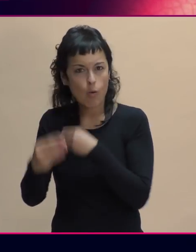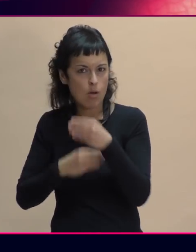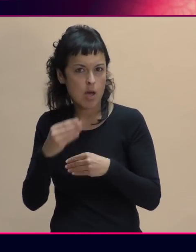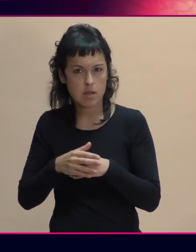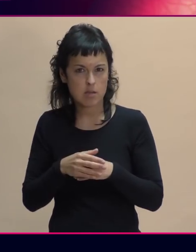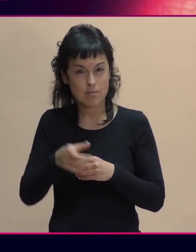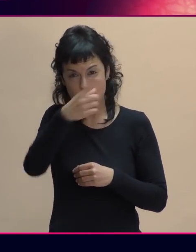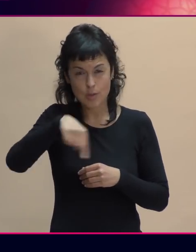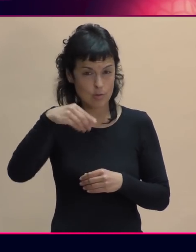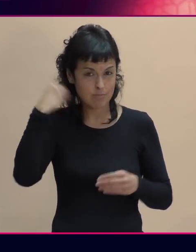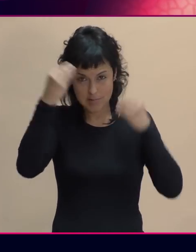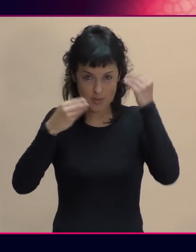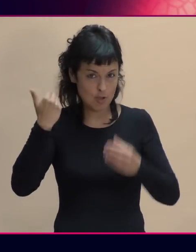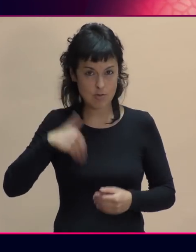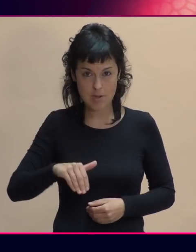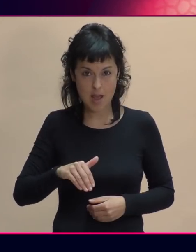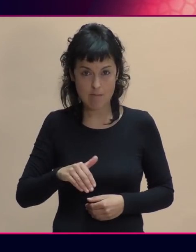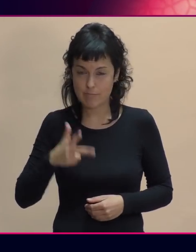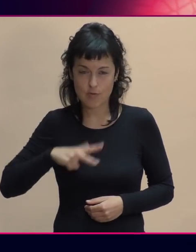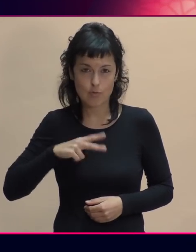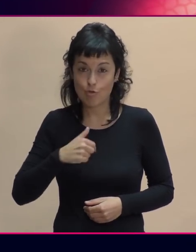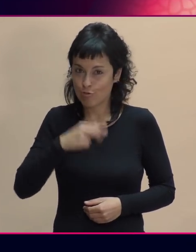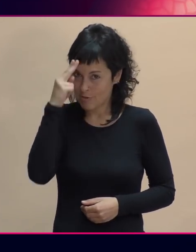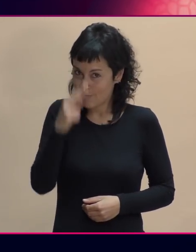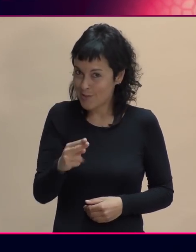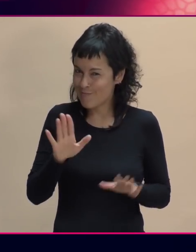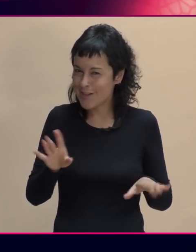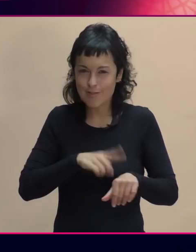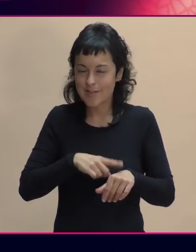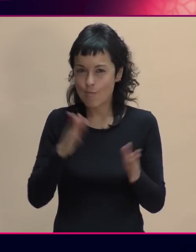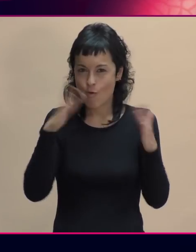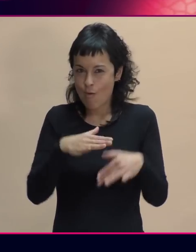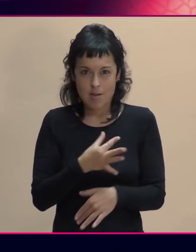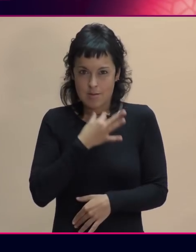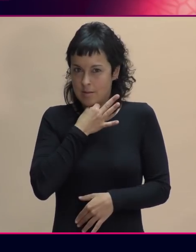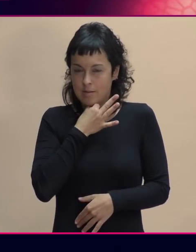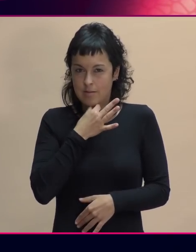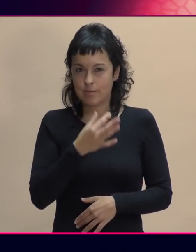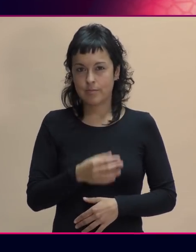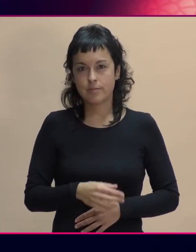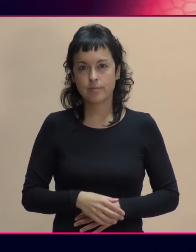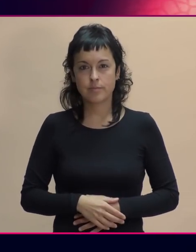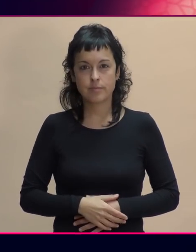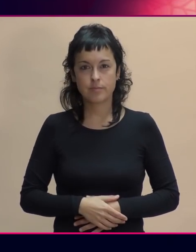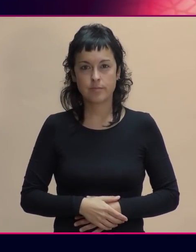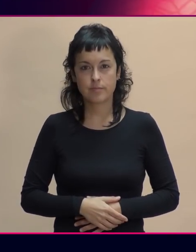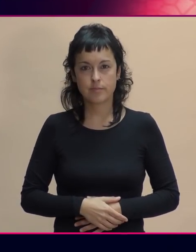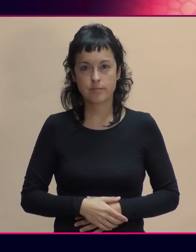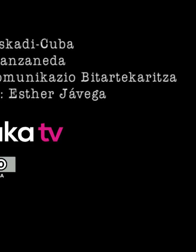venezolano reflexionen pronto por favor Con todo el respeto porque no queda ya mucho tiempo